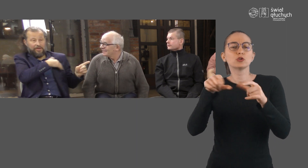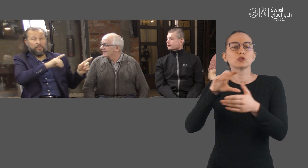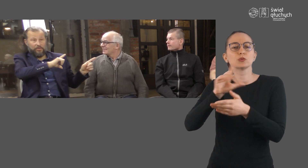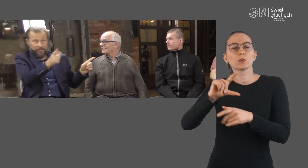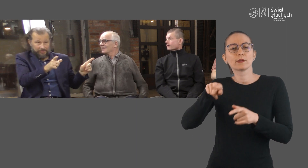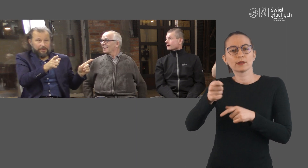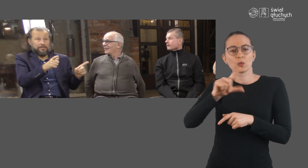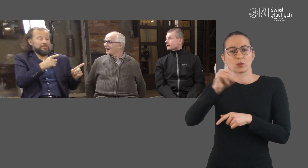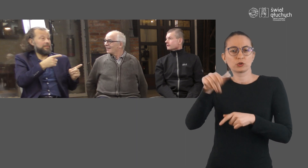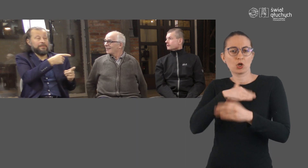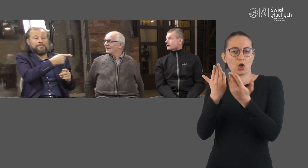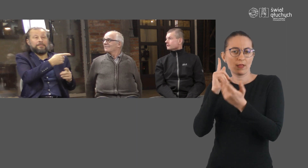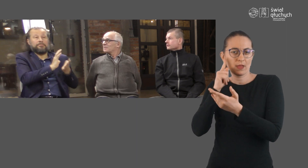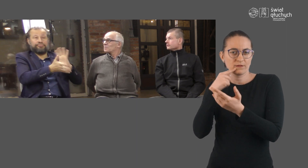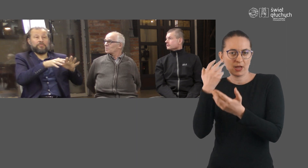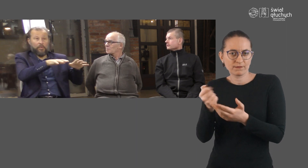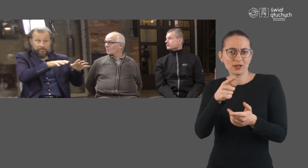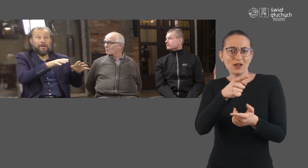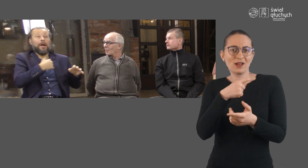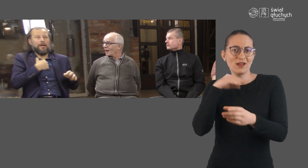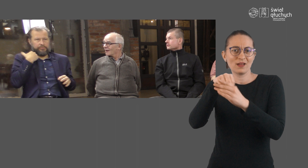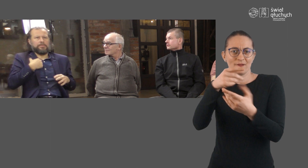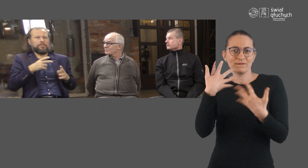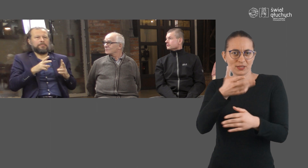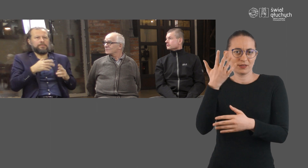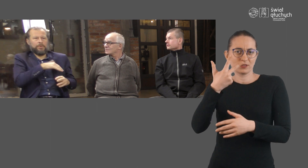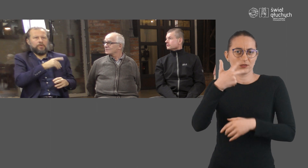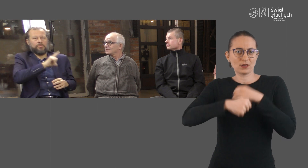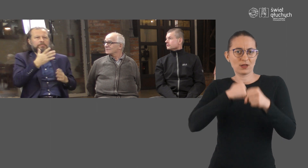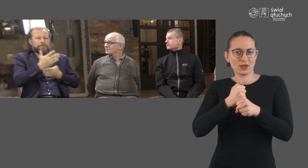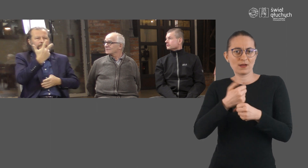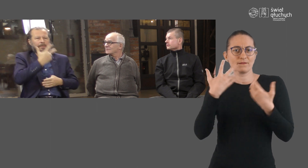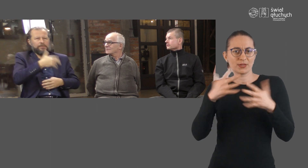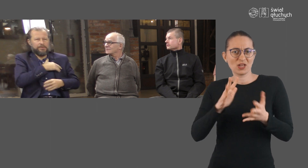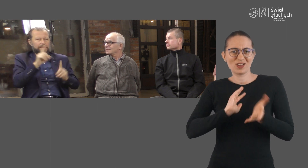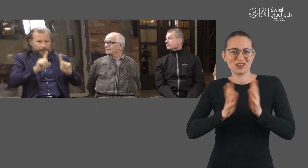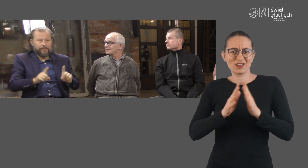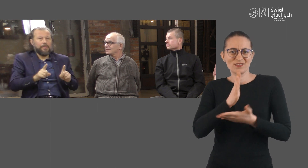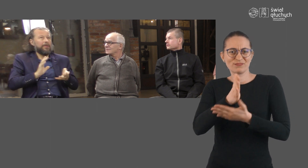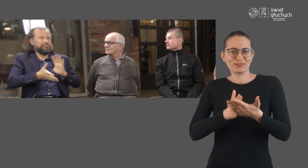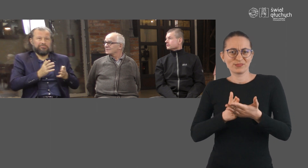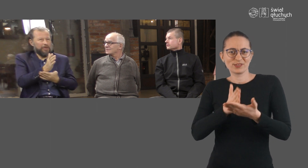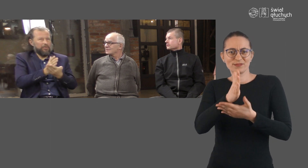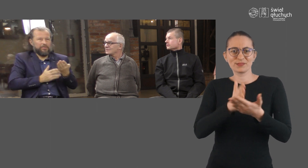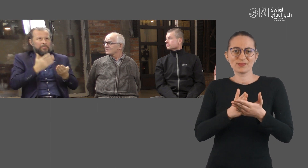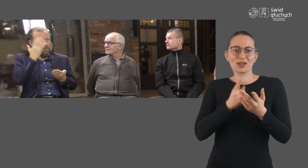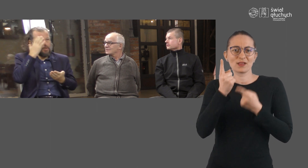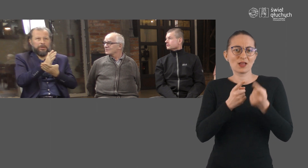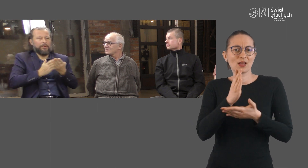No właśnie. Ona była w szkole na łódzkiej, dużo migali. Ja też byłam przez 3